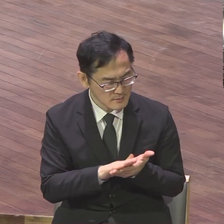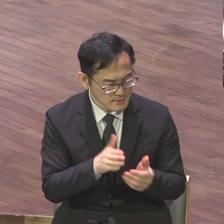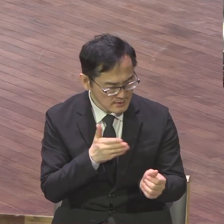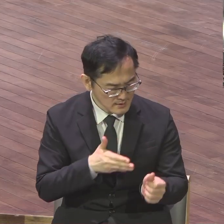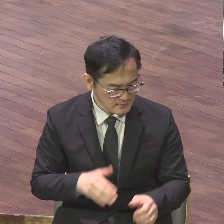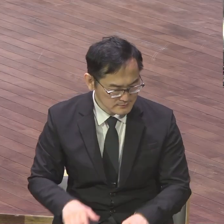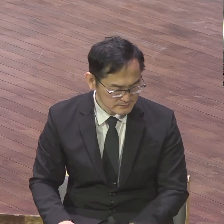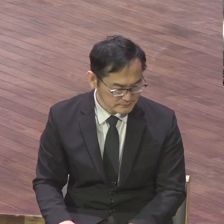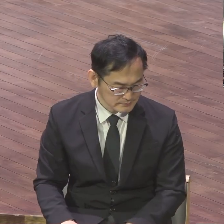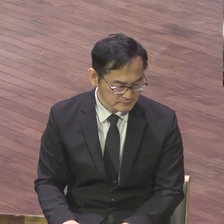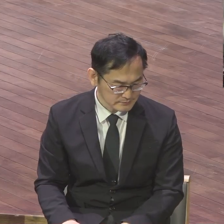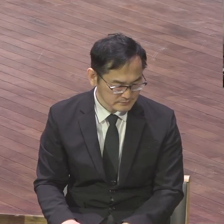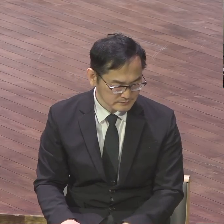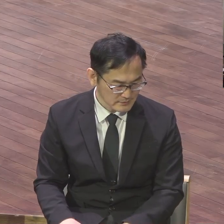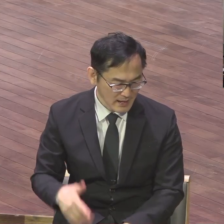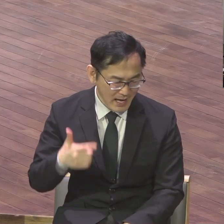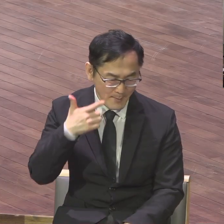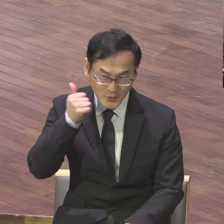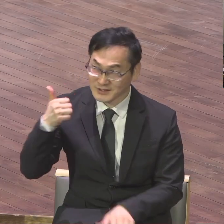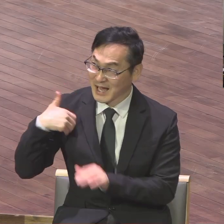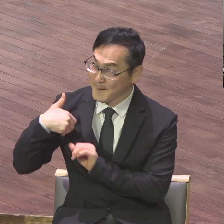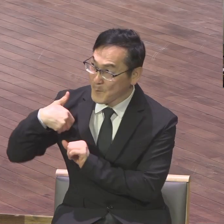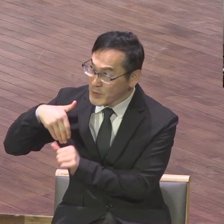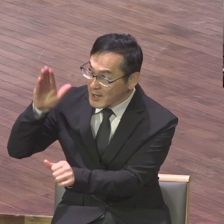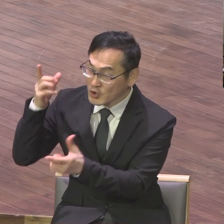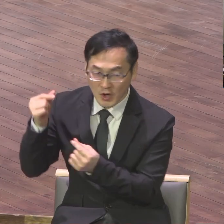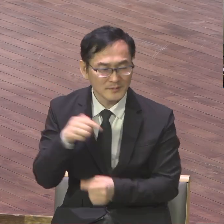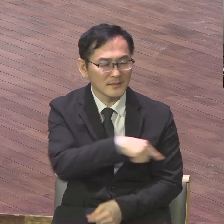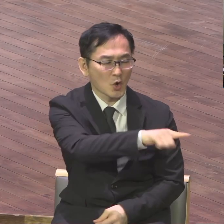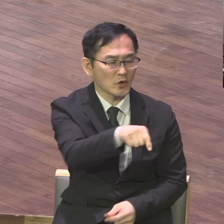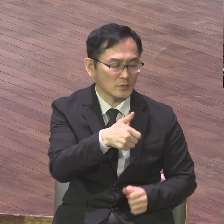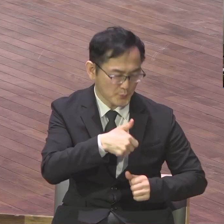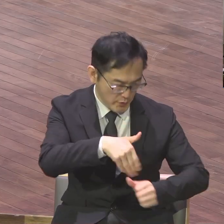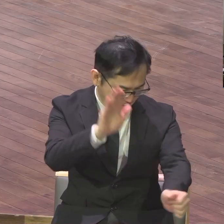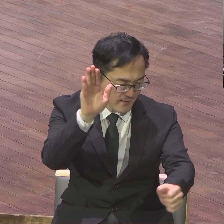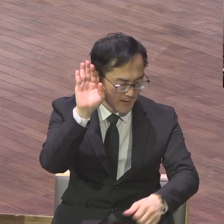나를 보내신 같이 나도 너희를 보내노라.